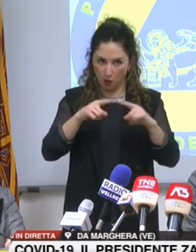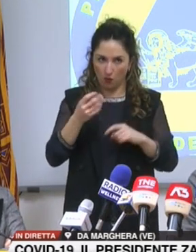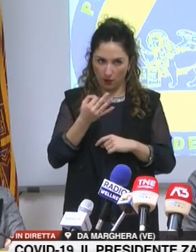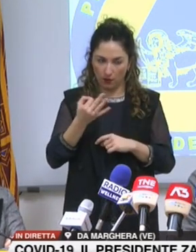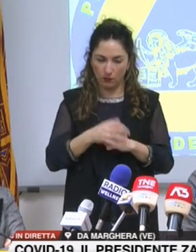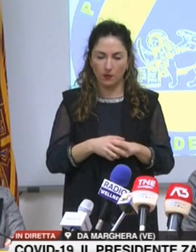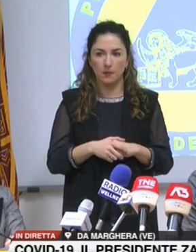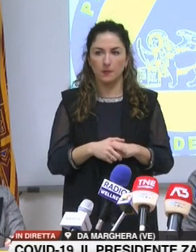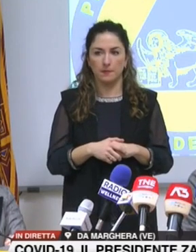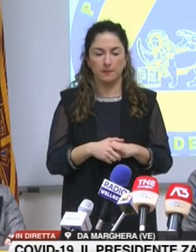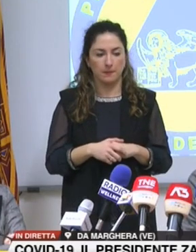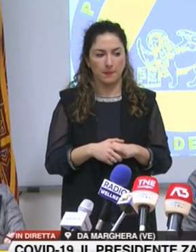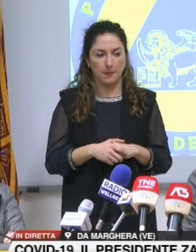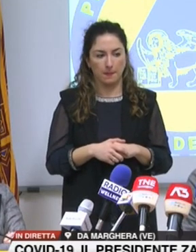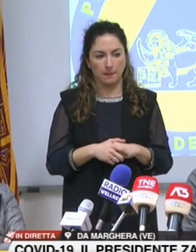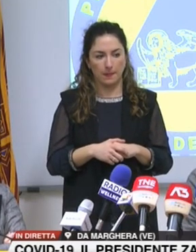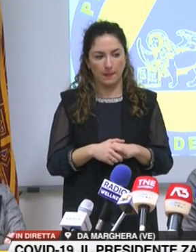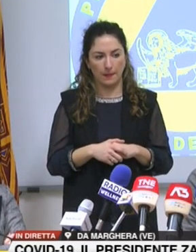vero che avremo